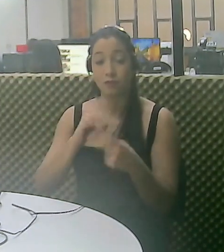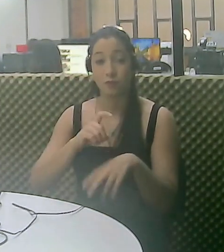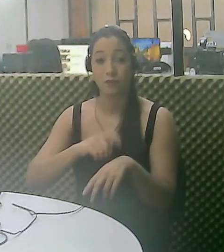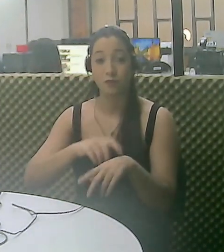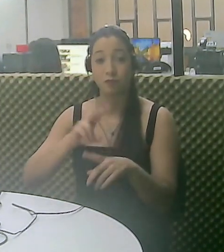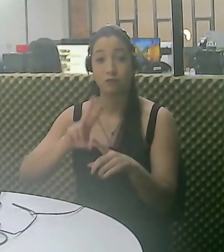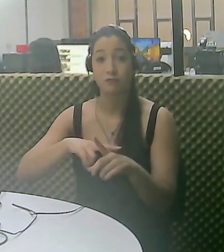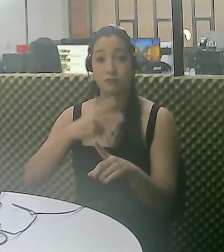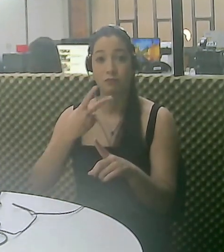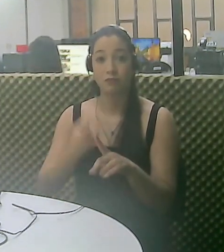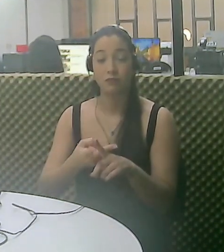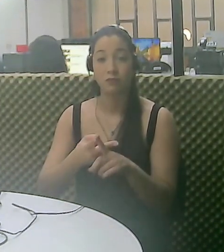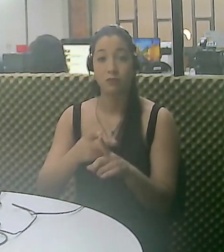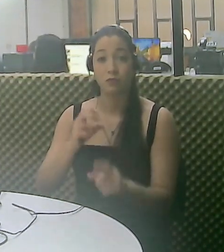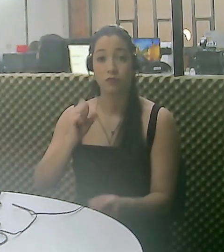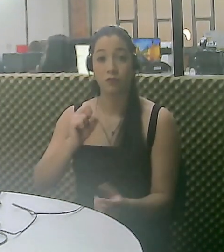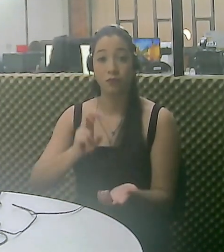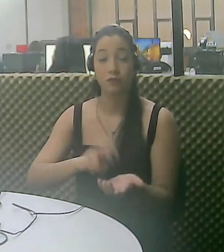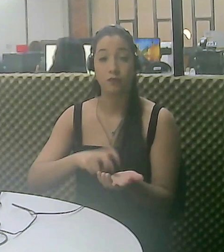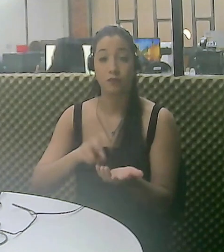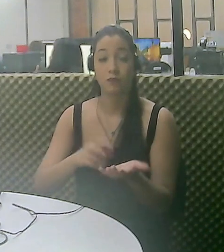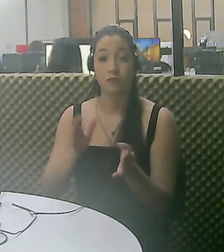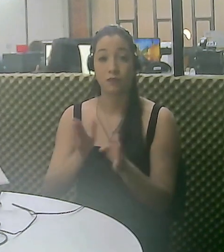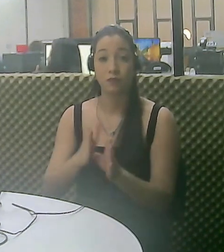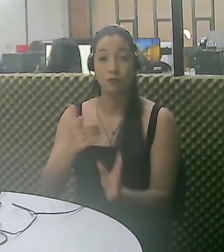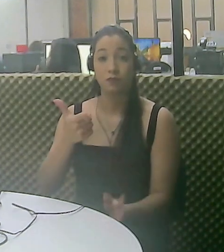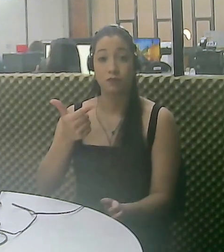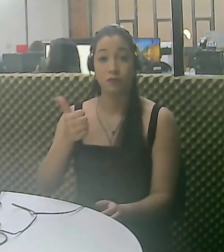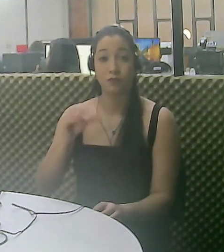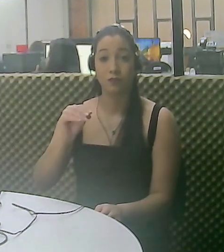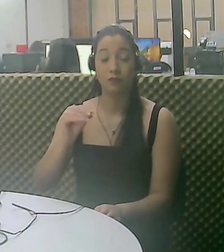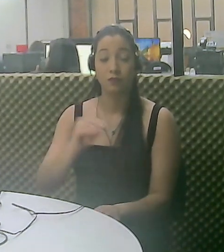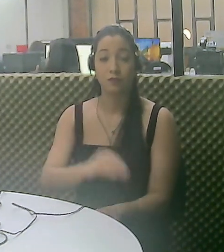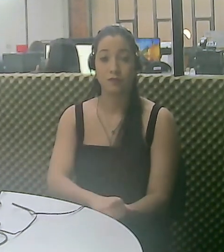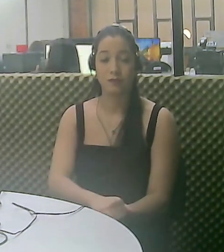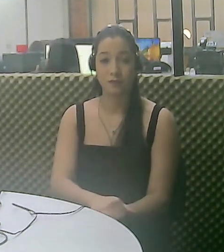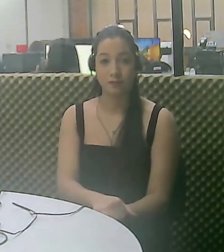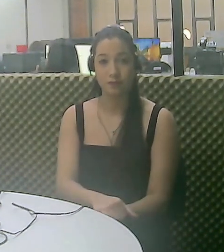foi estendido, sendo das 8 da manhã às 9 da noite.